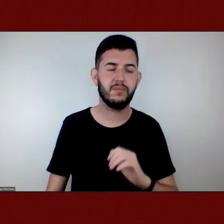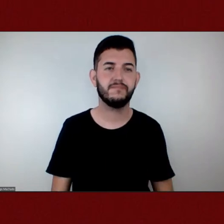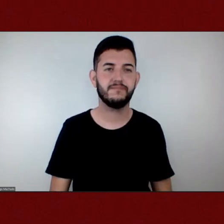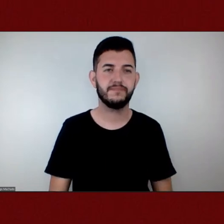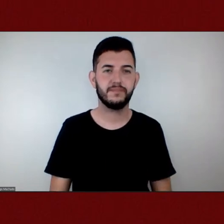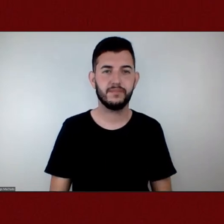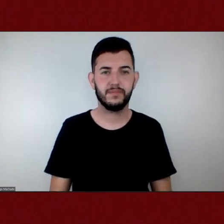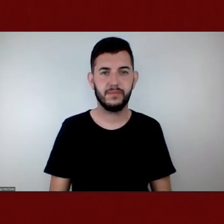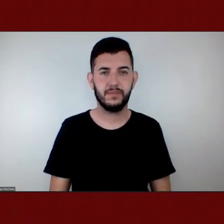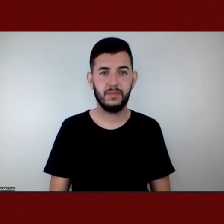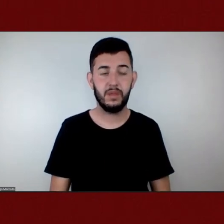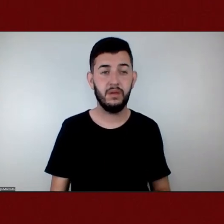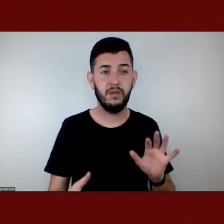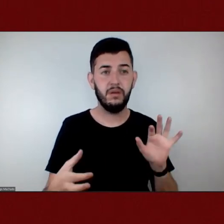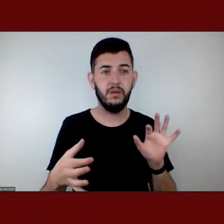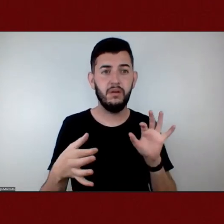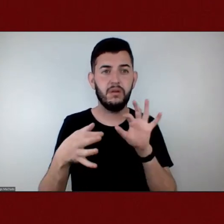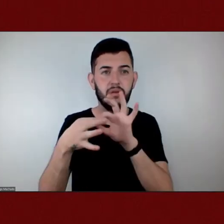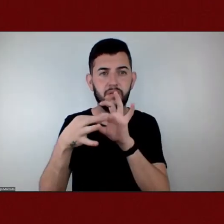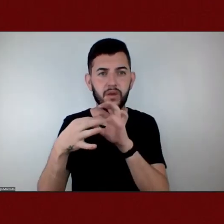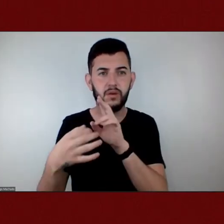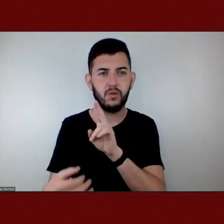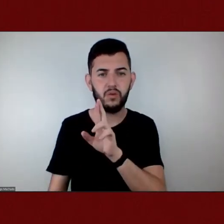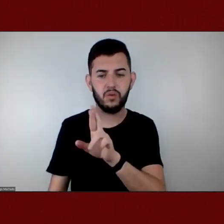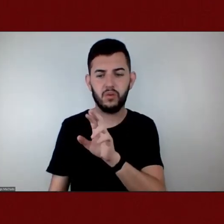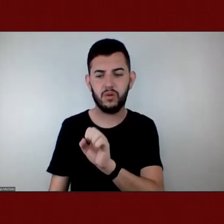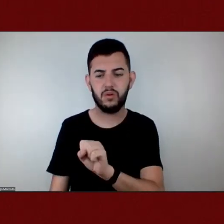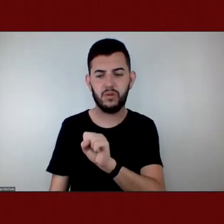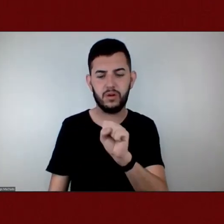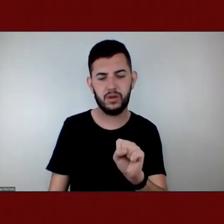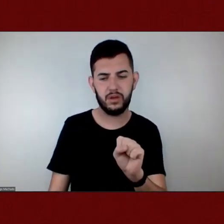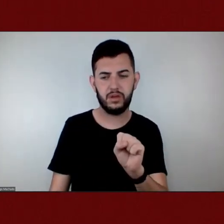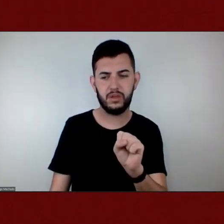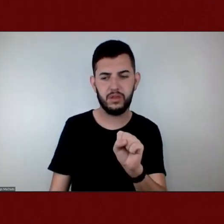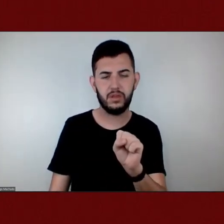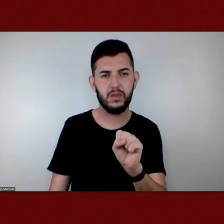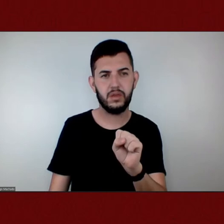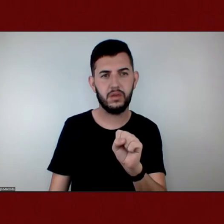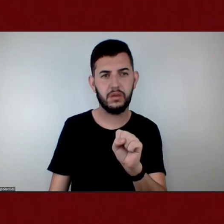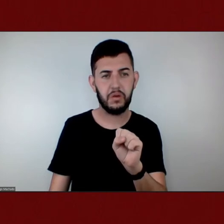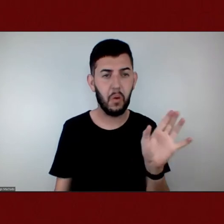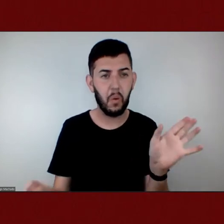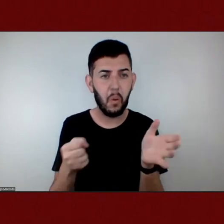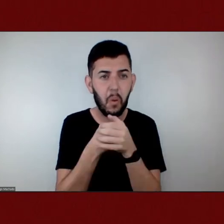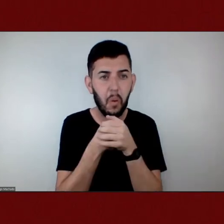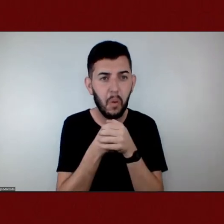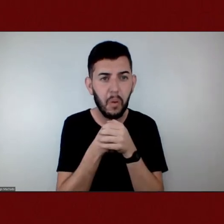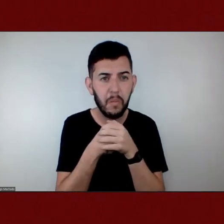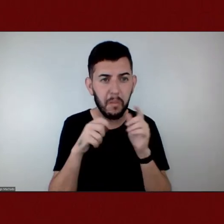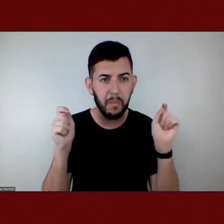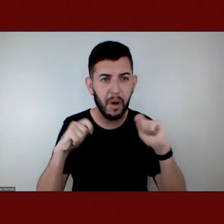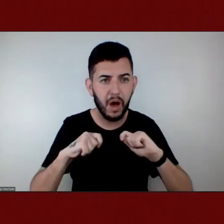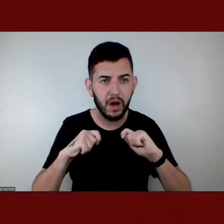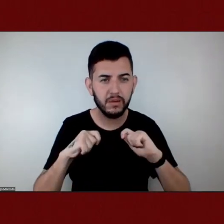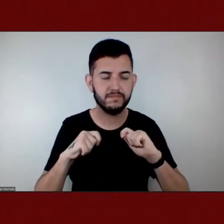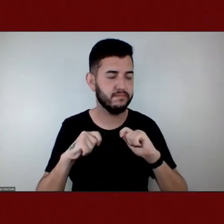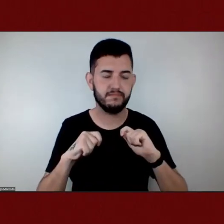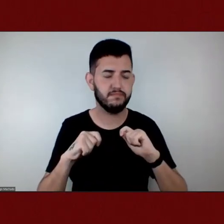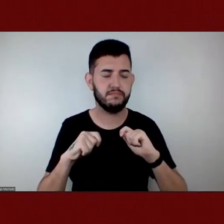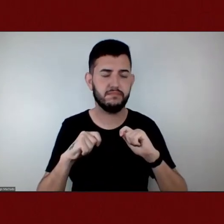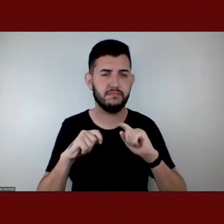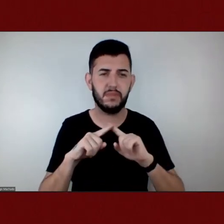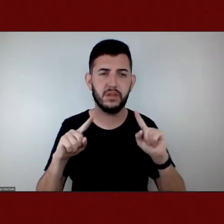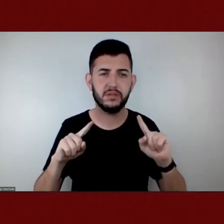União Soviética pudesse ou devesse ser ocultado. Afinal, todo